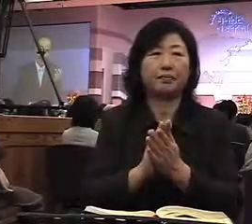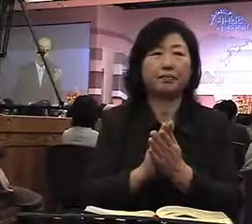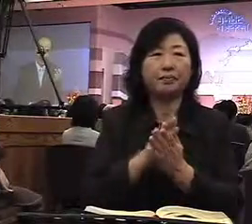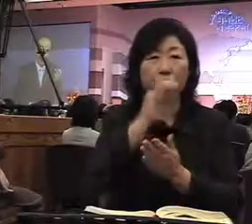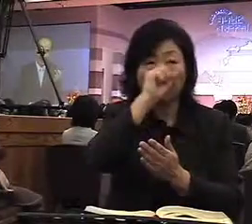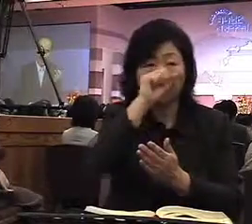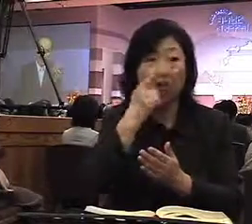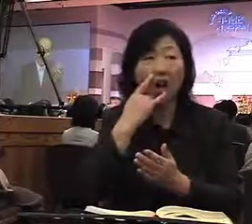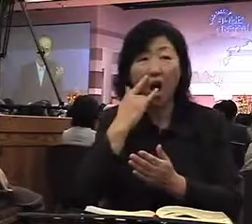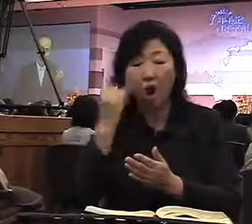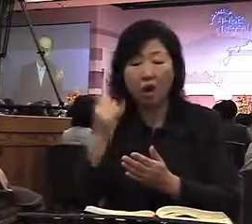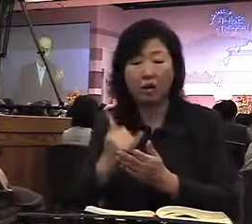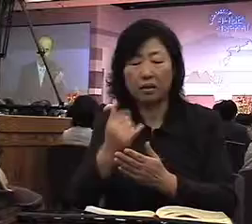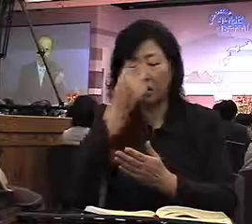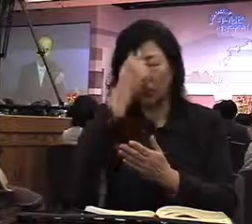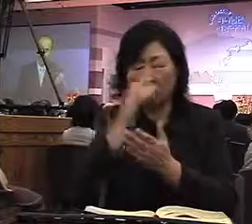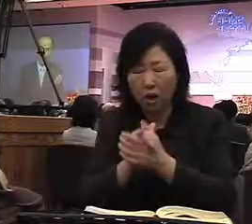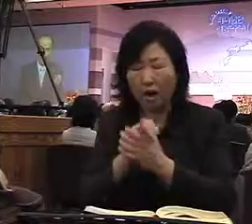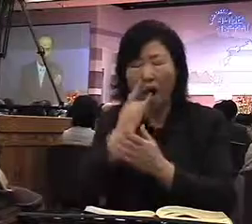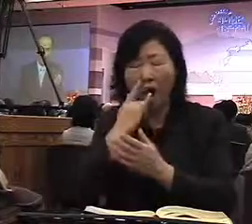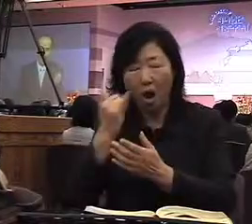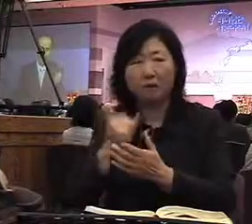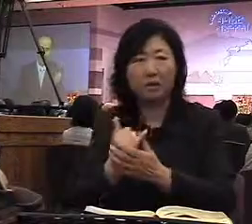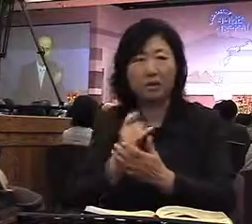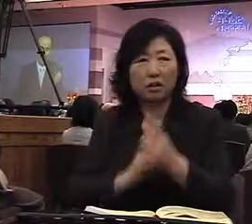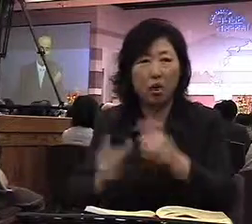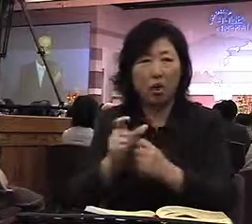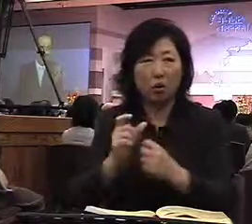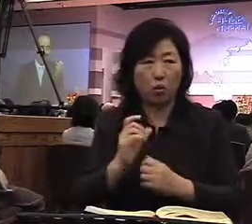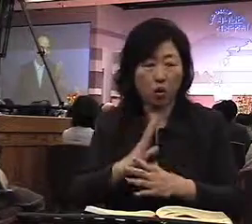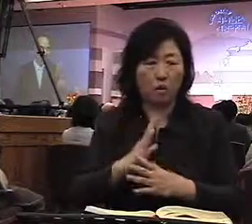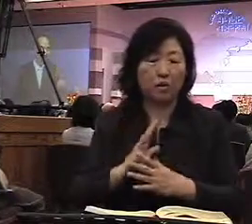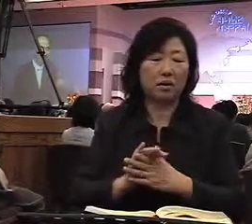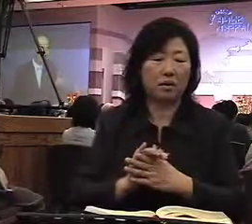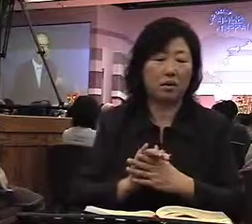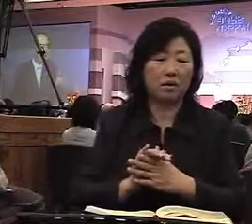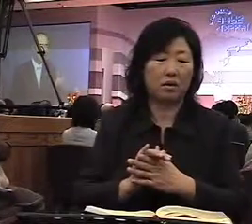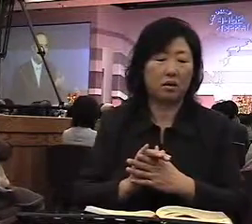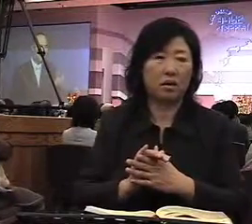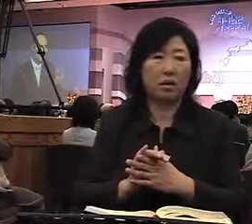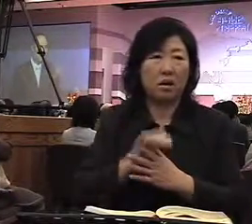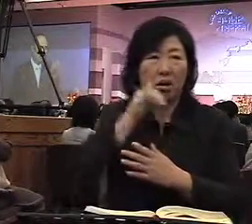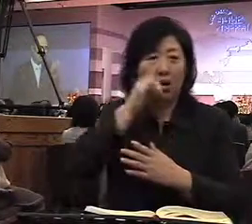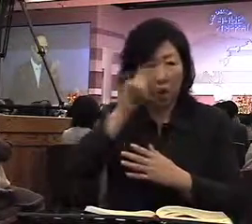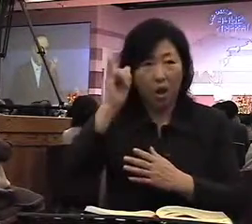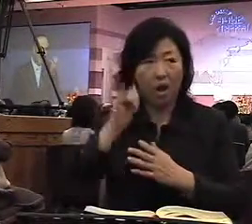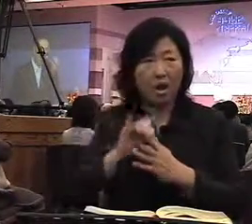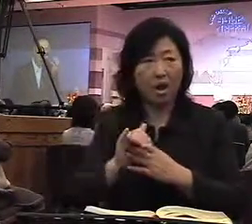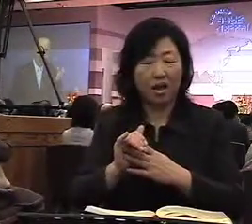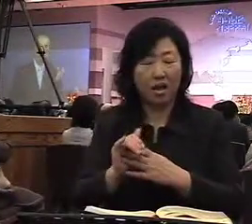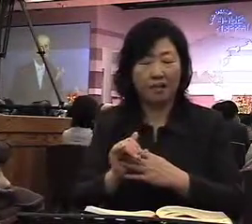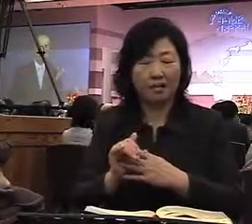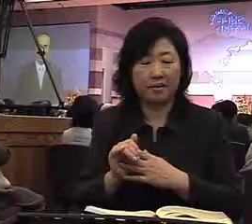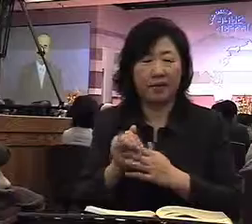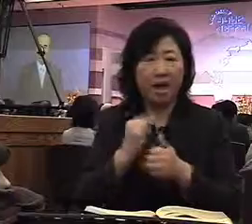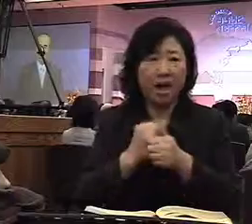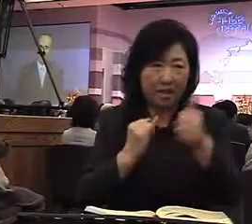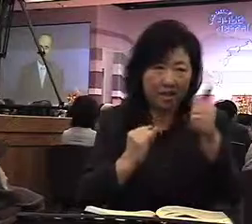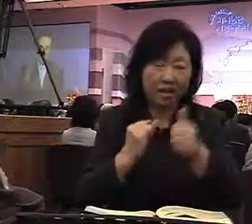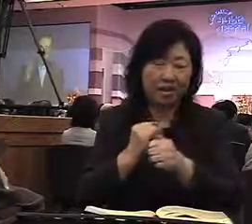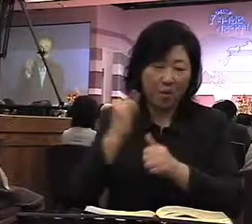어머니, 기도하는 어머니는 더 놀라운 어머니입니다. 아내 훌륭합니다. 기도하는 아내는 훌륭한